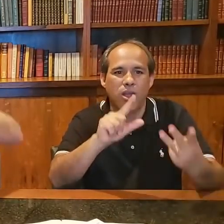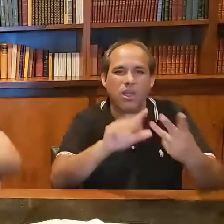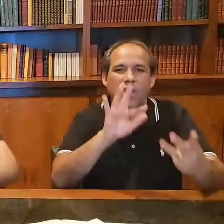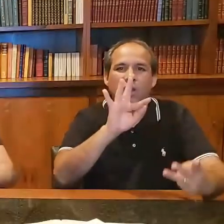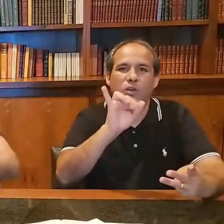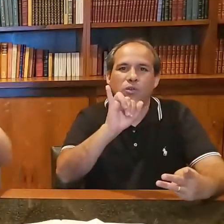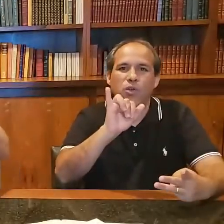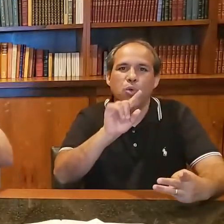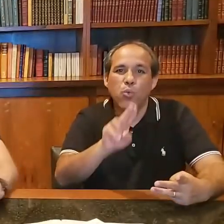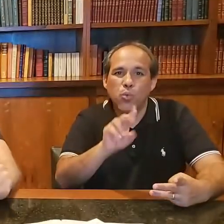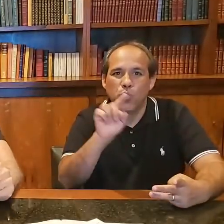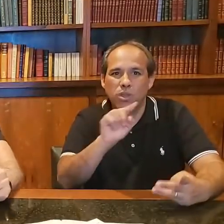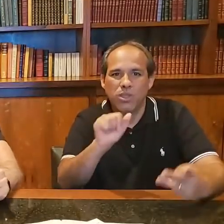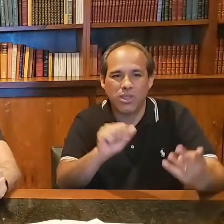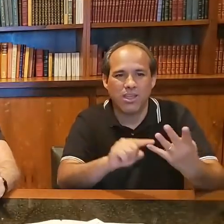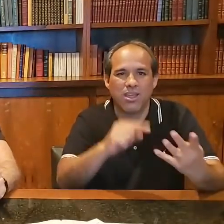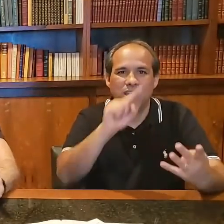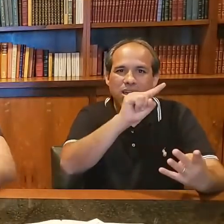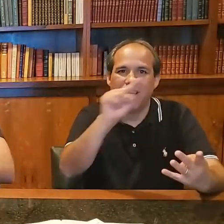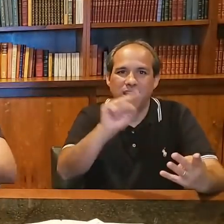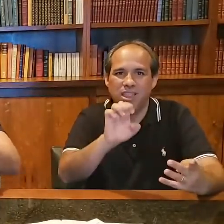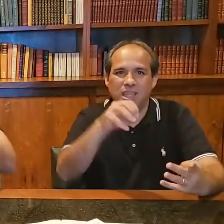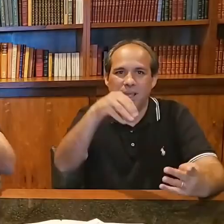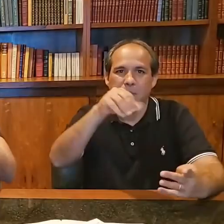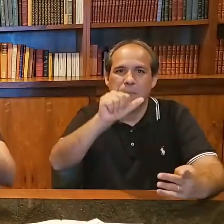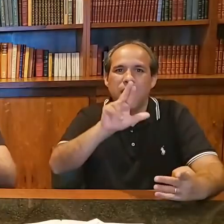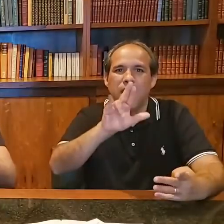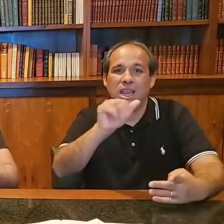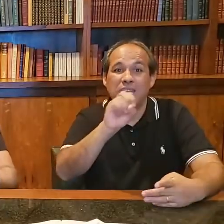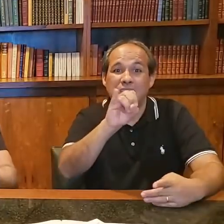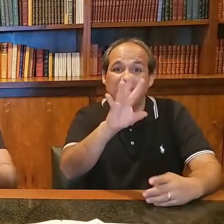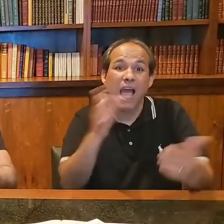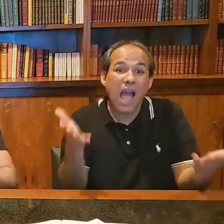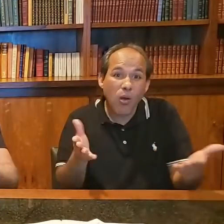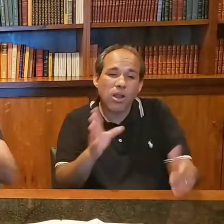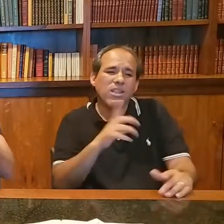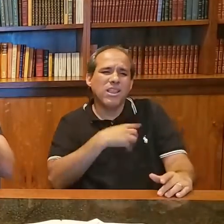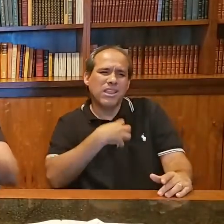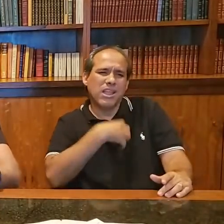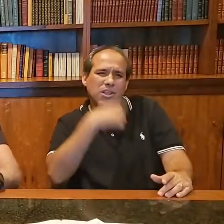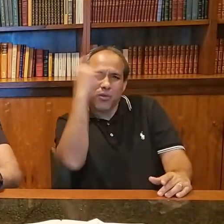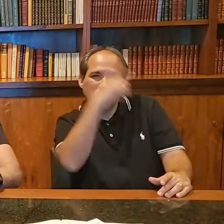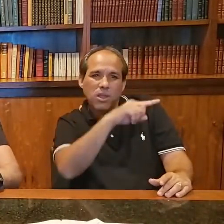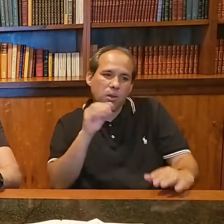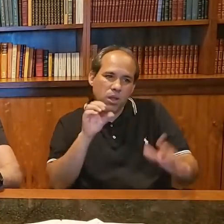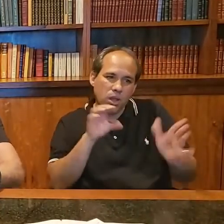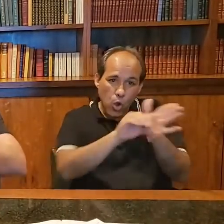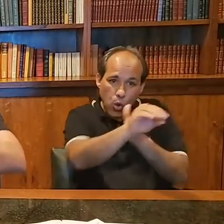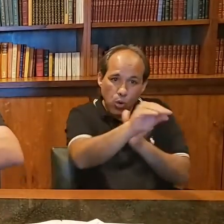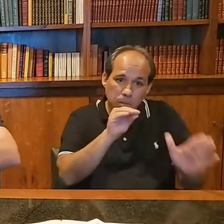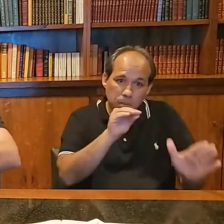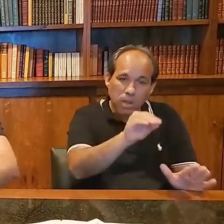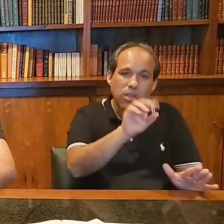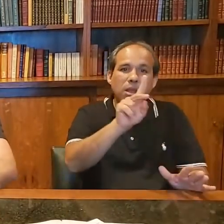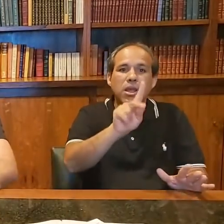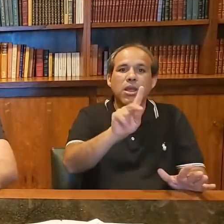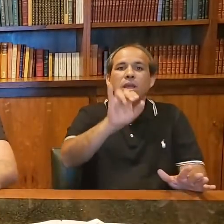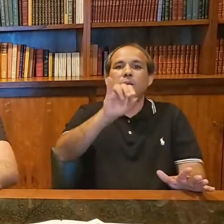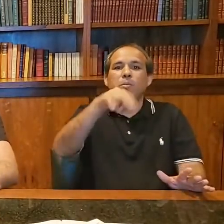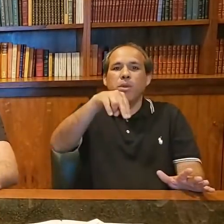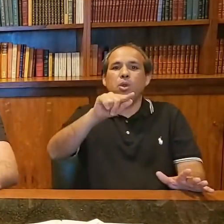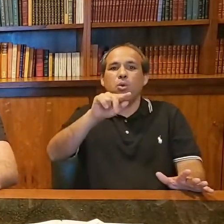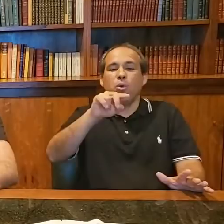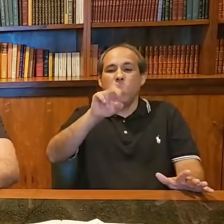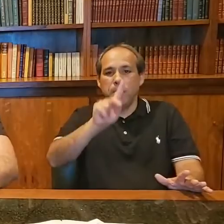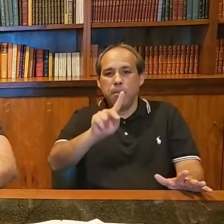Fiuza e Zé Maria. Tá, pessoal? Então, quem tiver dificuldade, só botar no Google, bota Pingo nos Is,